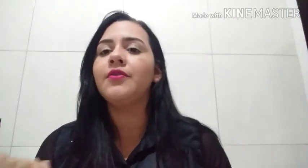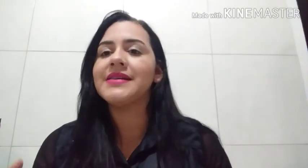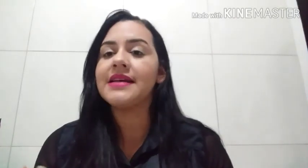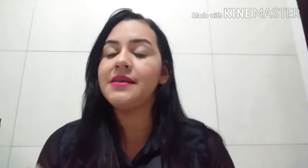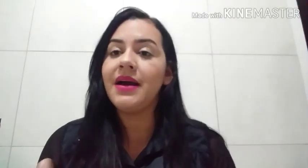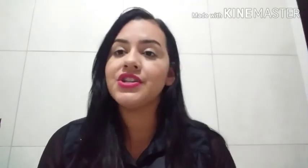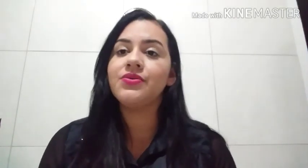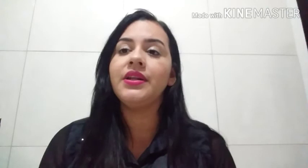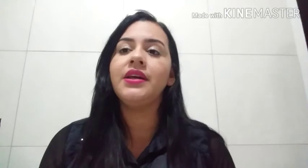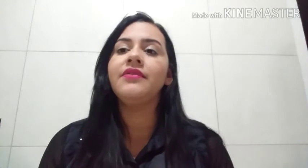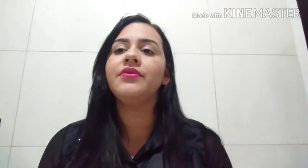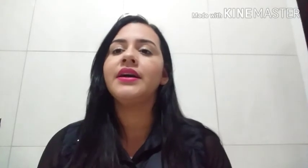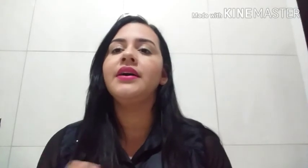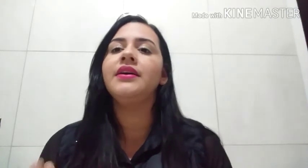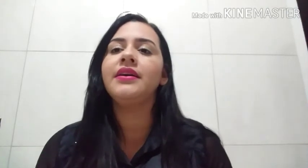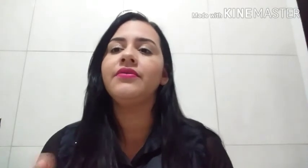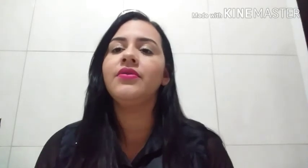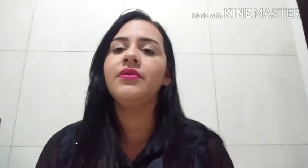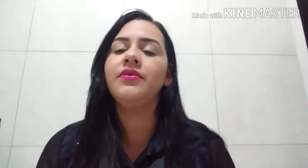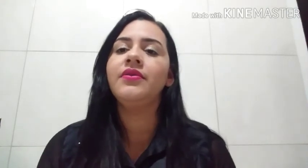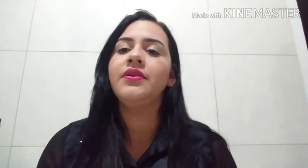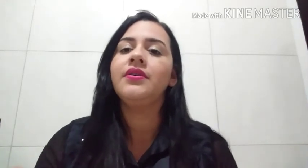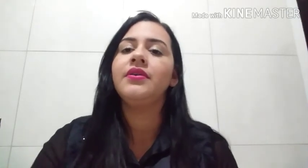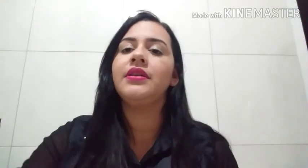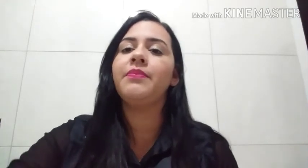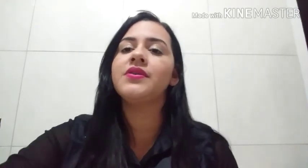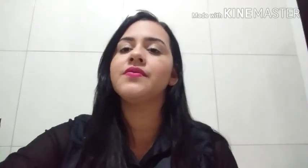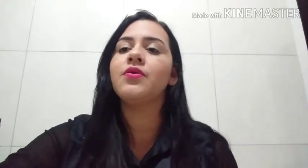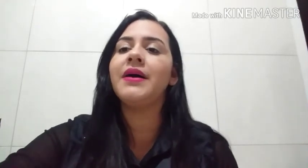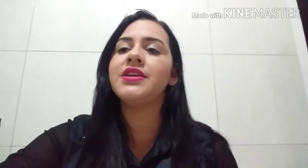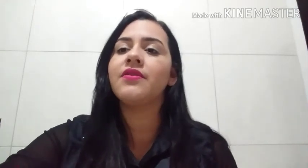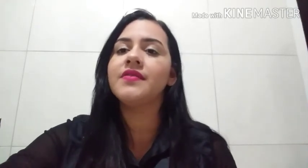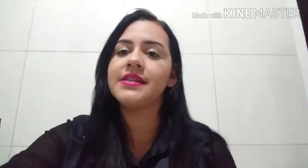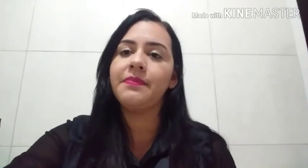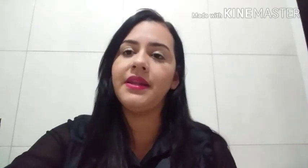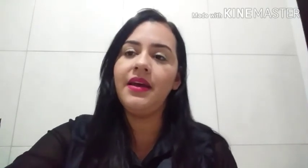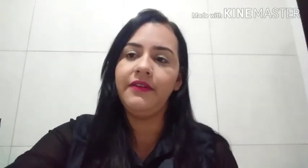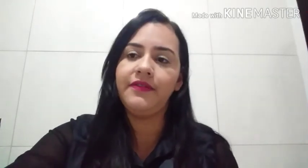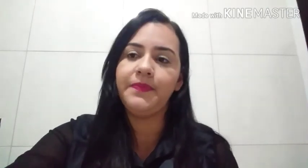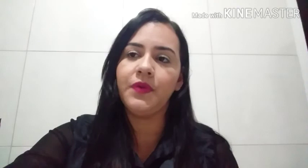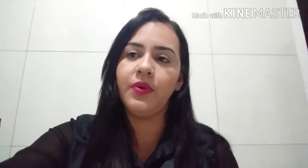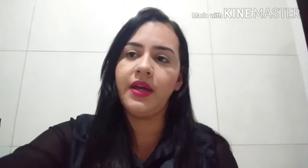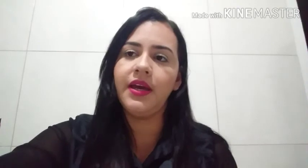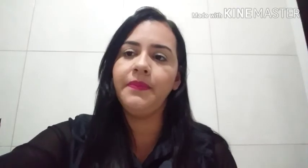passar as imagens do livro, né? E depois vou compartilhar com vocês em PDF, ok?